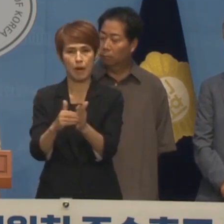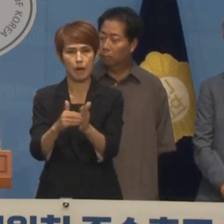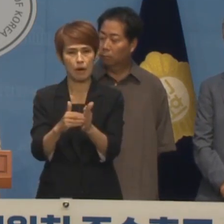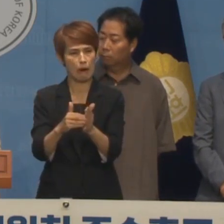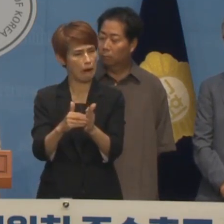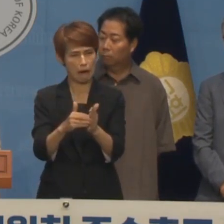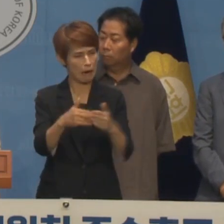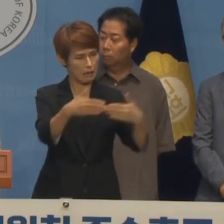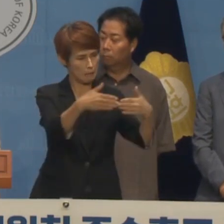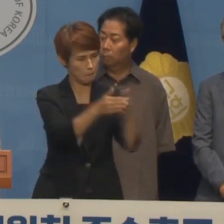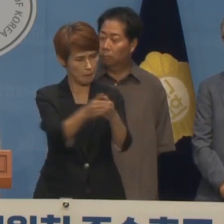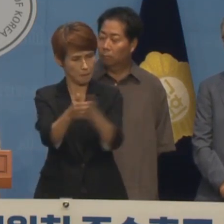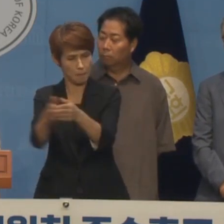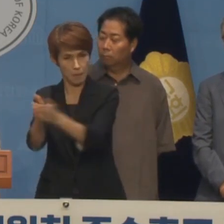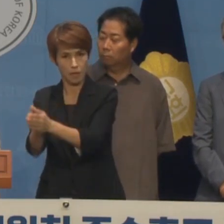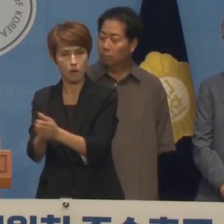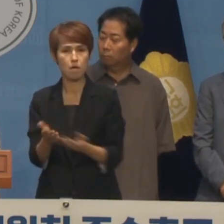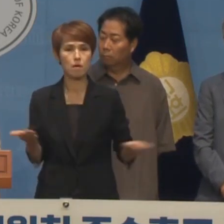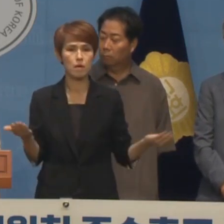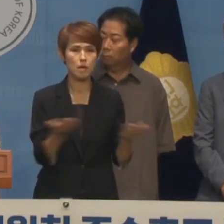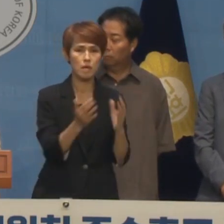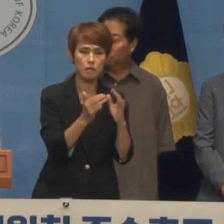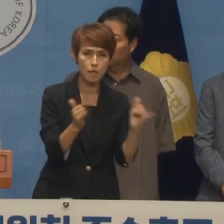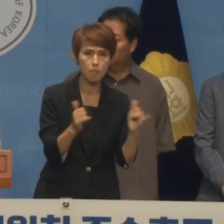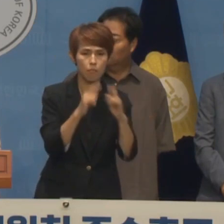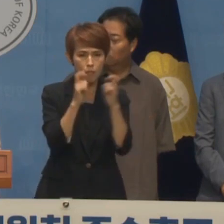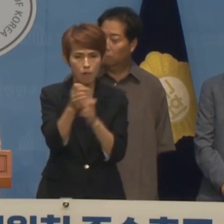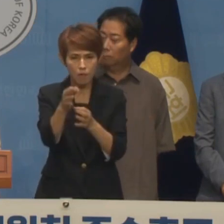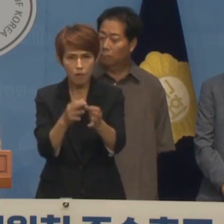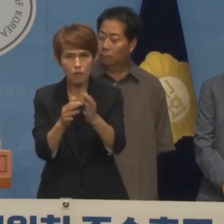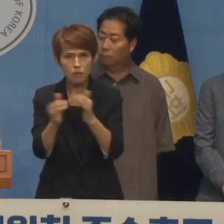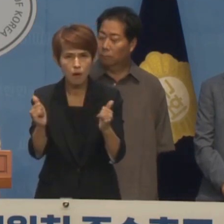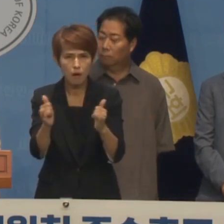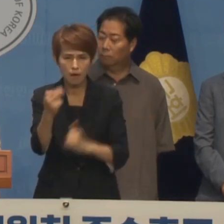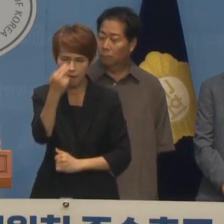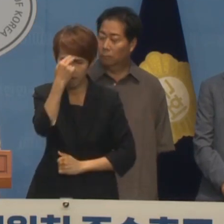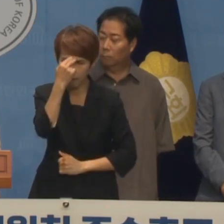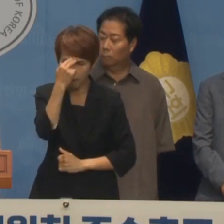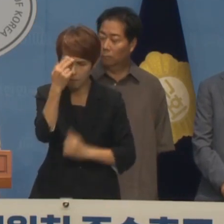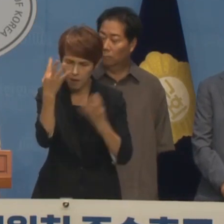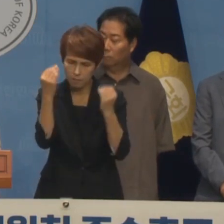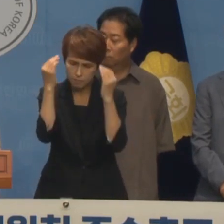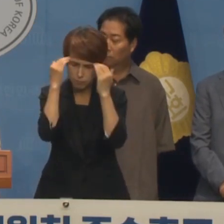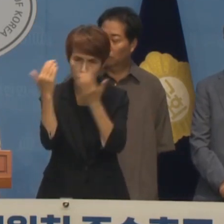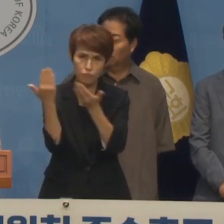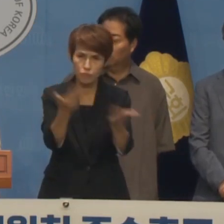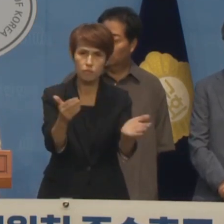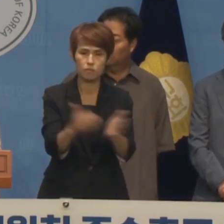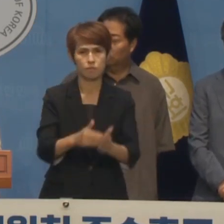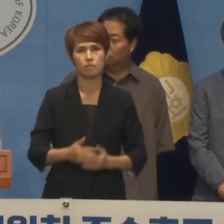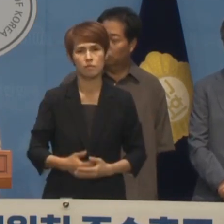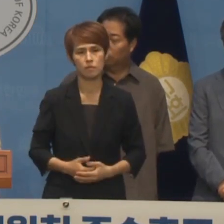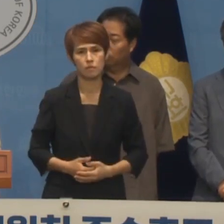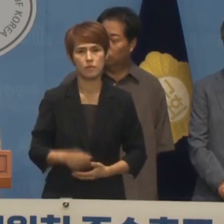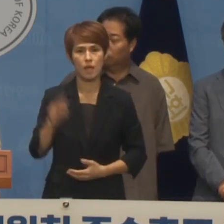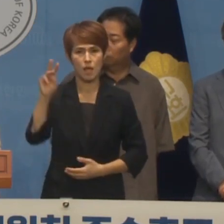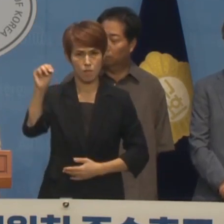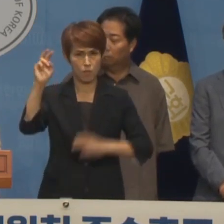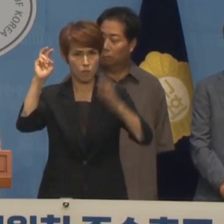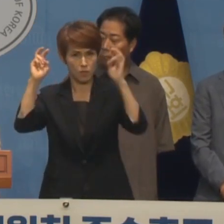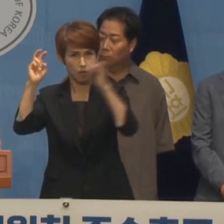폐점으로 노동자와 자영업자 등 서민의 삶에 크나큰 고통을 주고 있다.